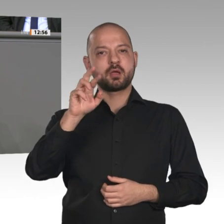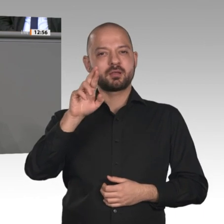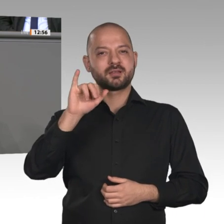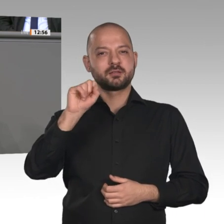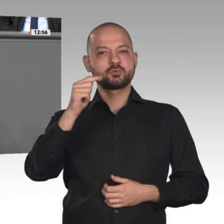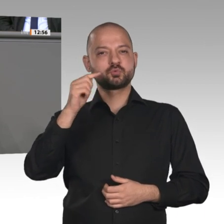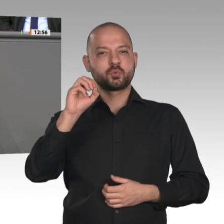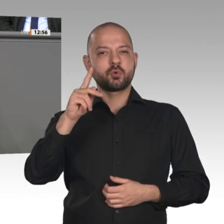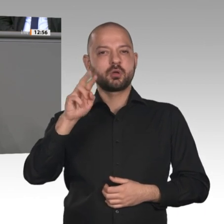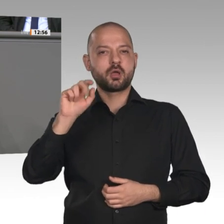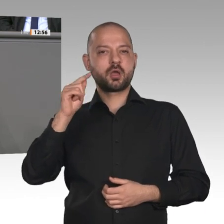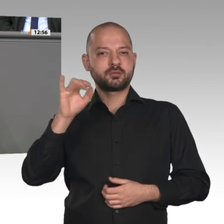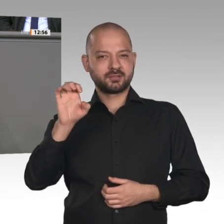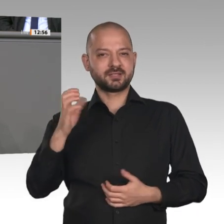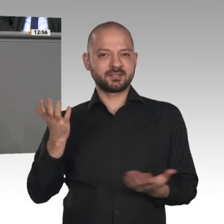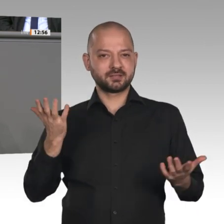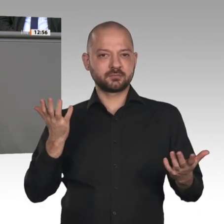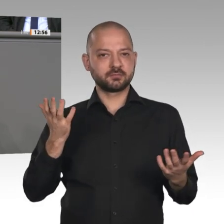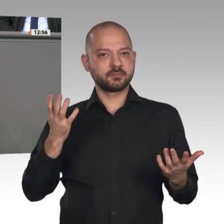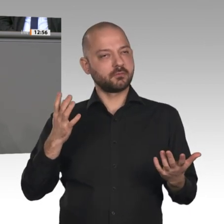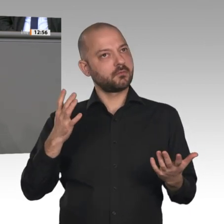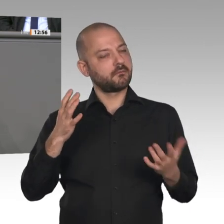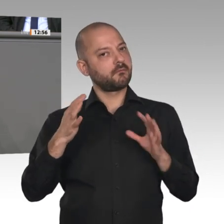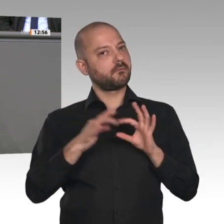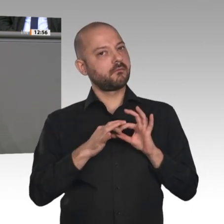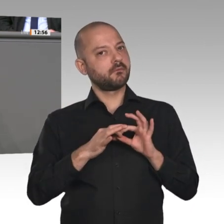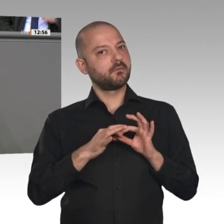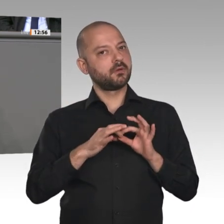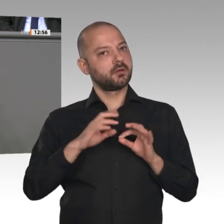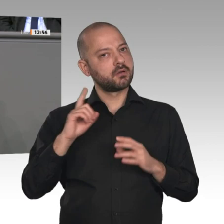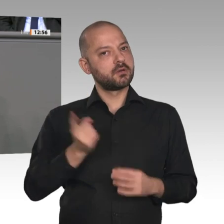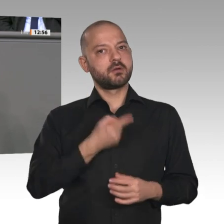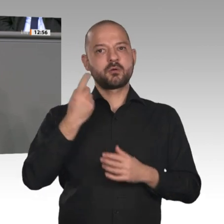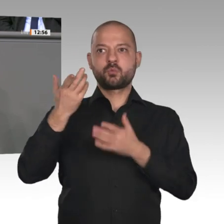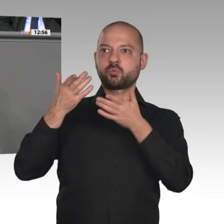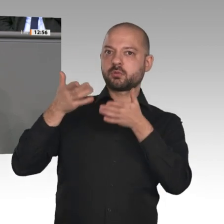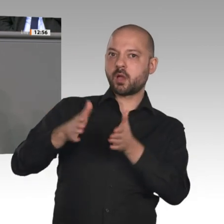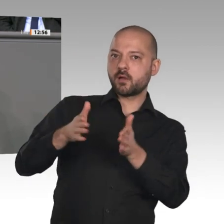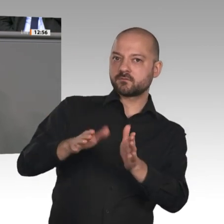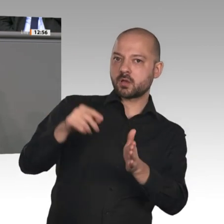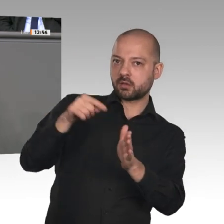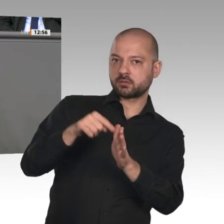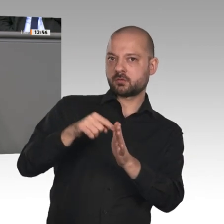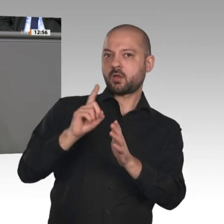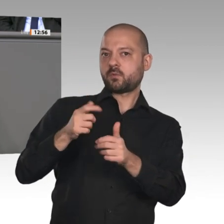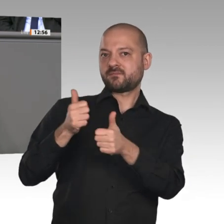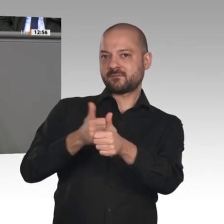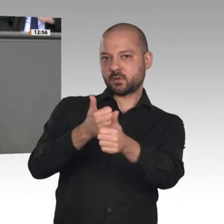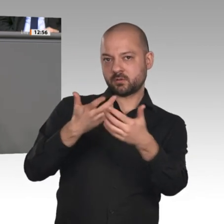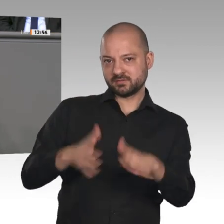verleitet, unter denen, deren Nachfahren verfolgt wurden, waren zum Beispiel auch James und Agnes